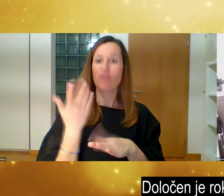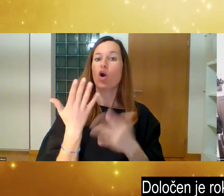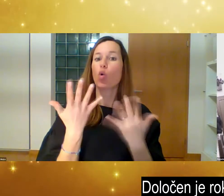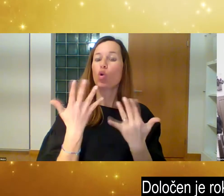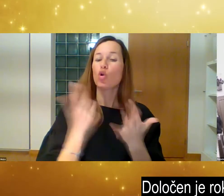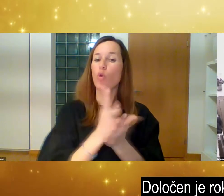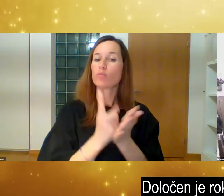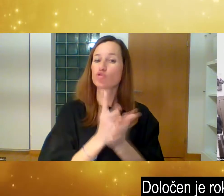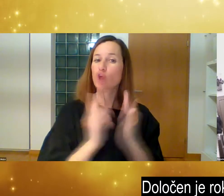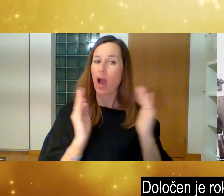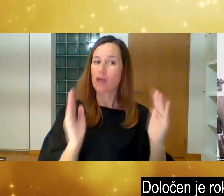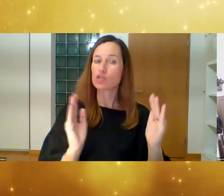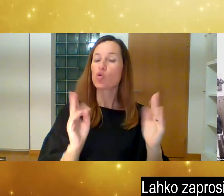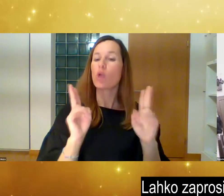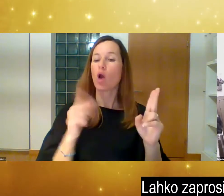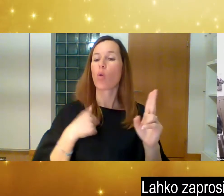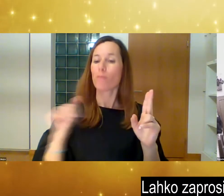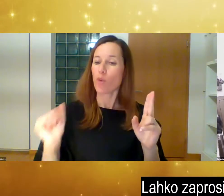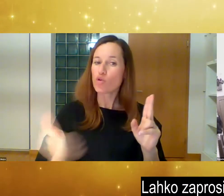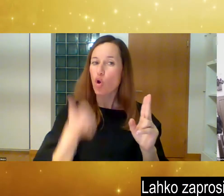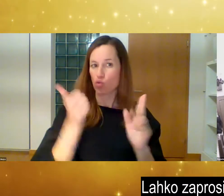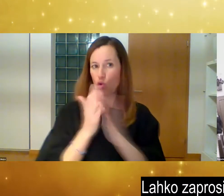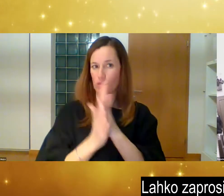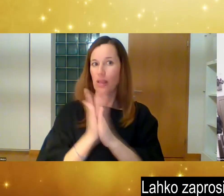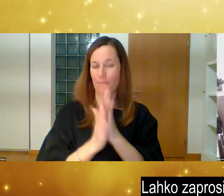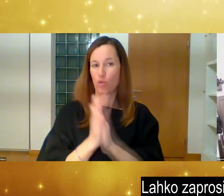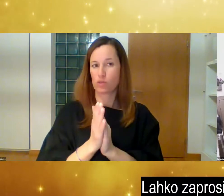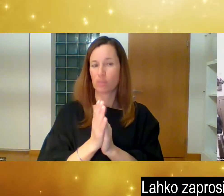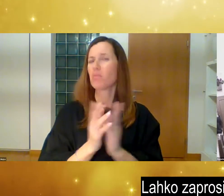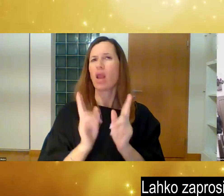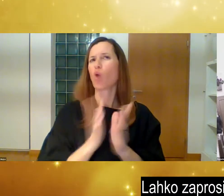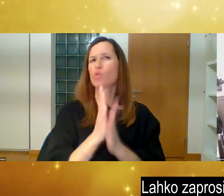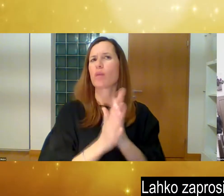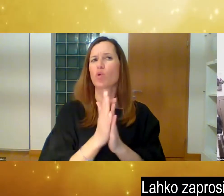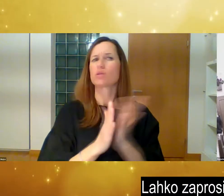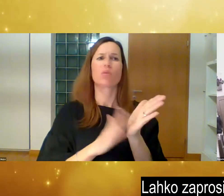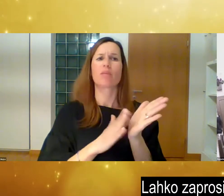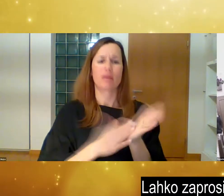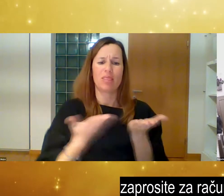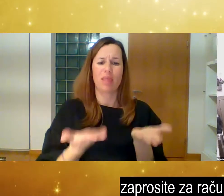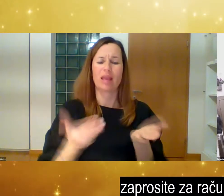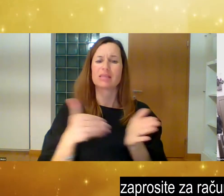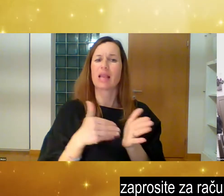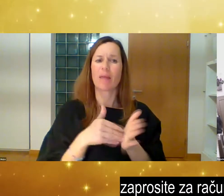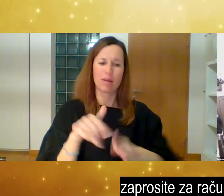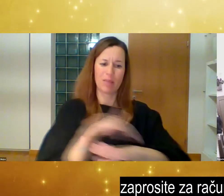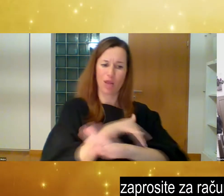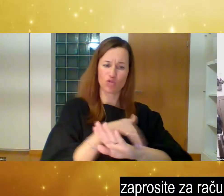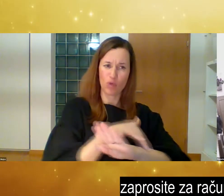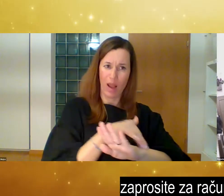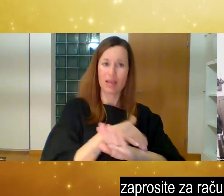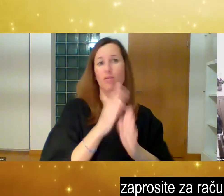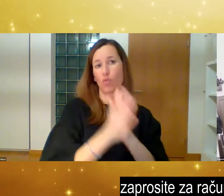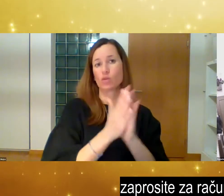lahko ponovno zaprosite. Lahko zaprosite, ne vem, danes rabite računalnik, zaprosite za